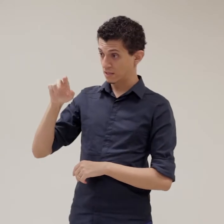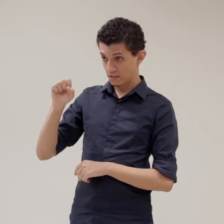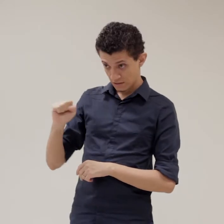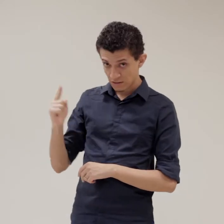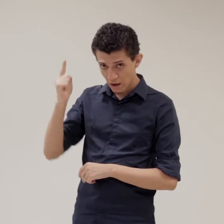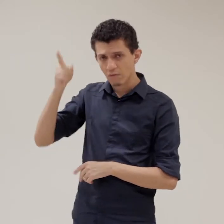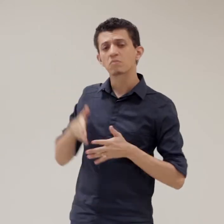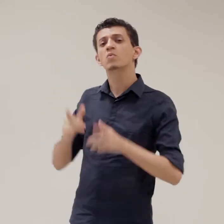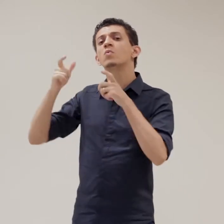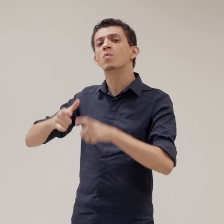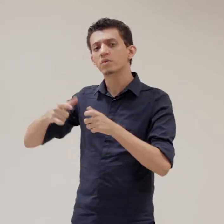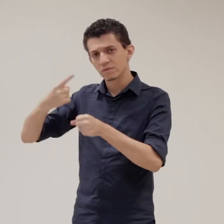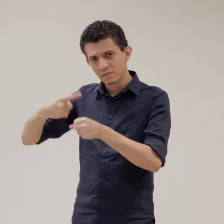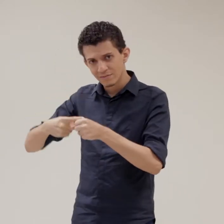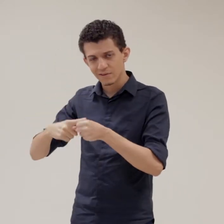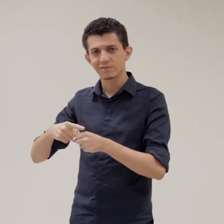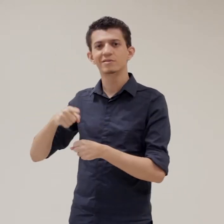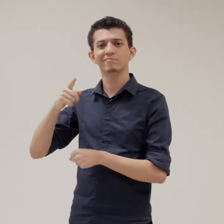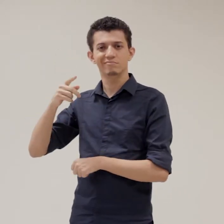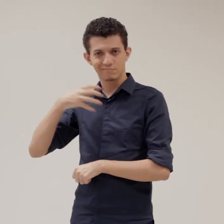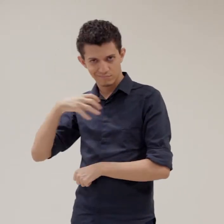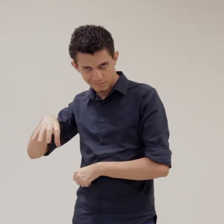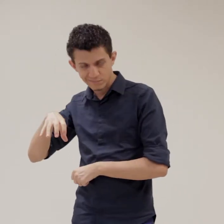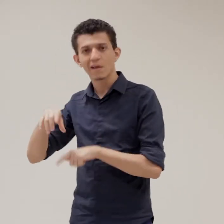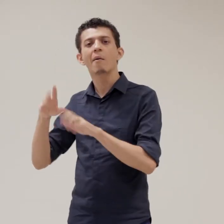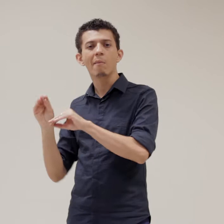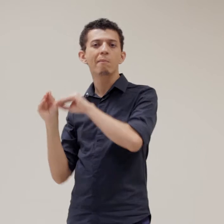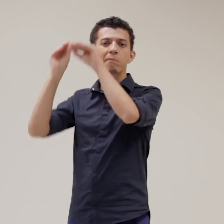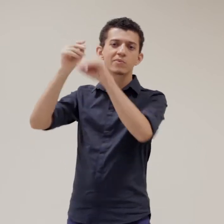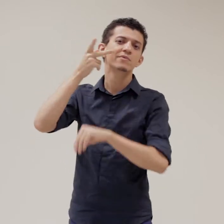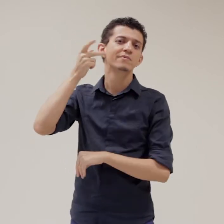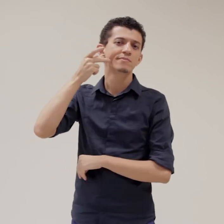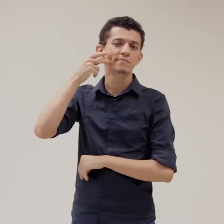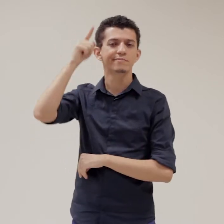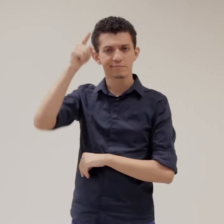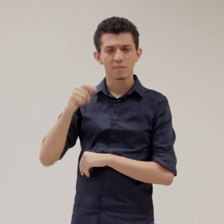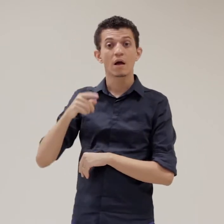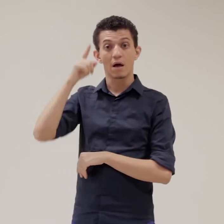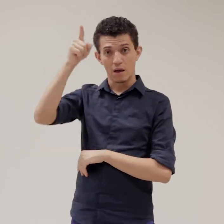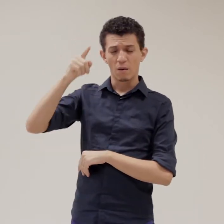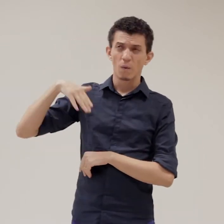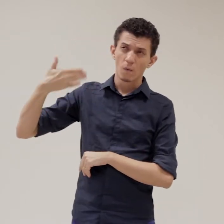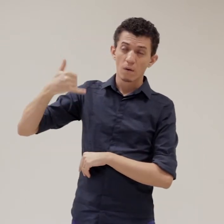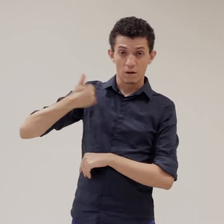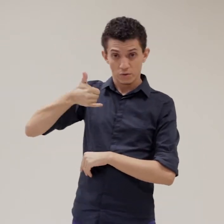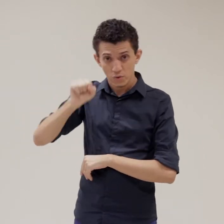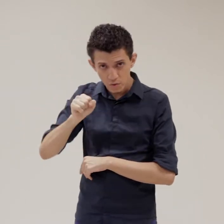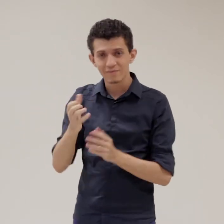no Ceará, onde se converteu ao Evangelho aos 18 anos, fala com conhecimento de causa. Envolvido com o que chama de causa